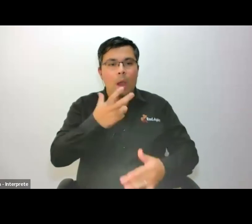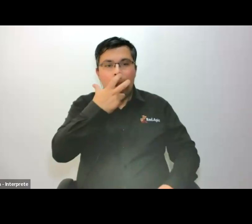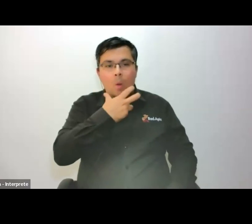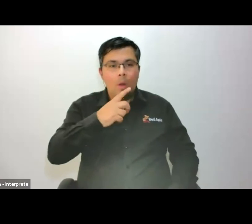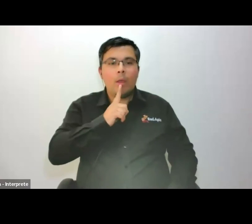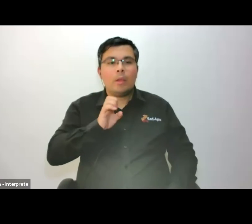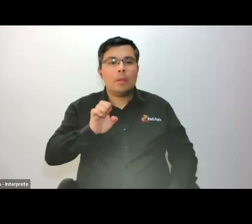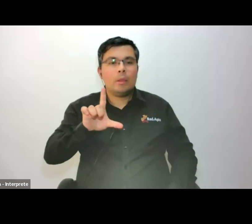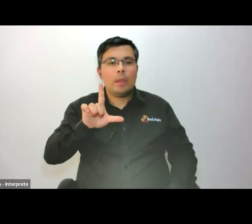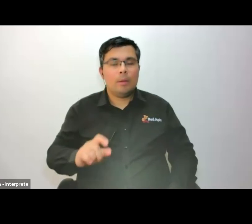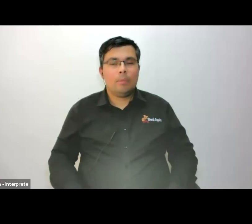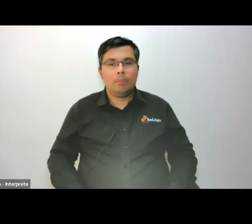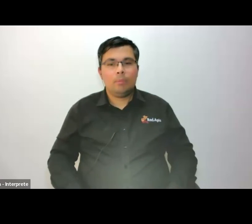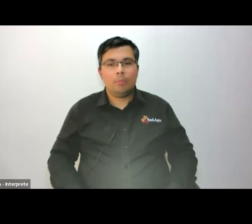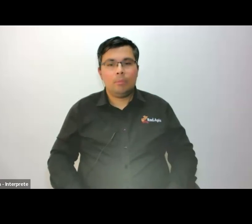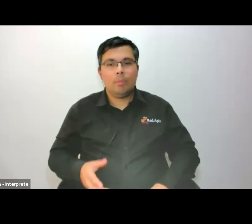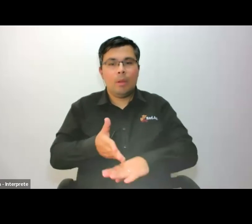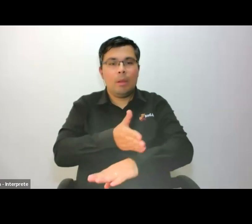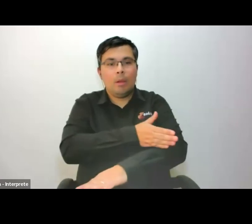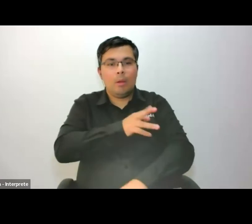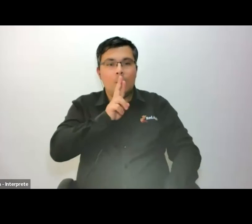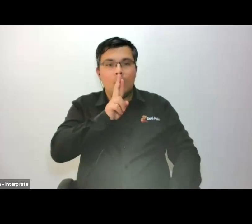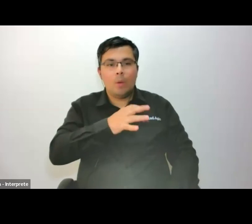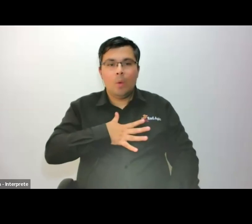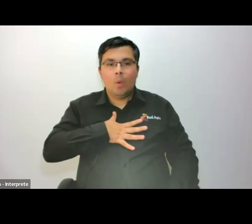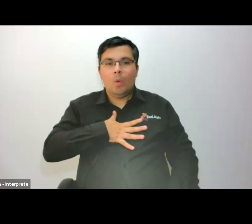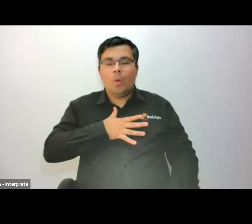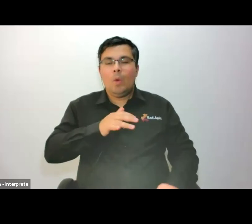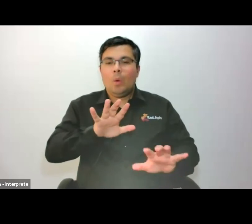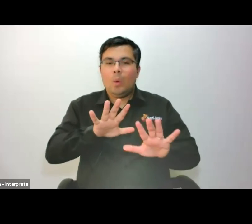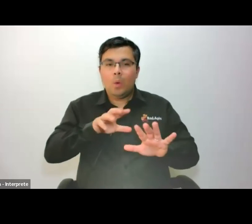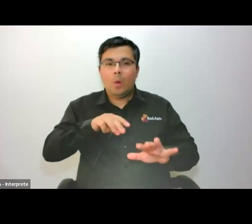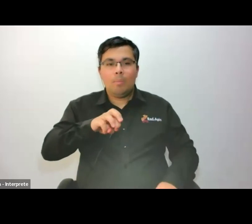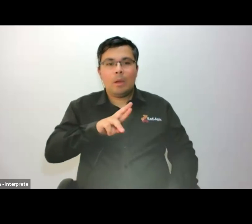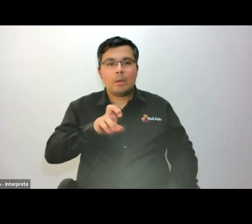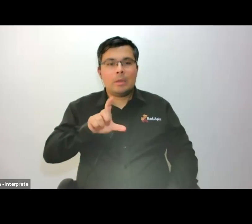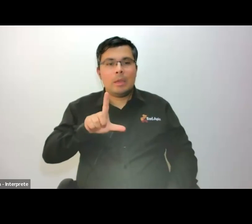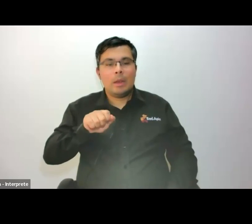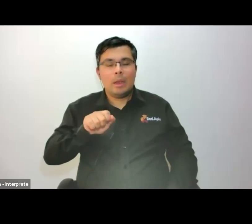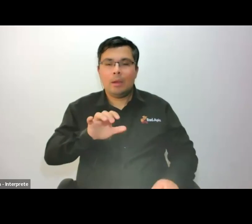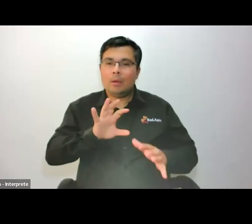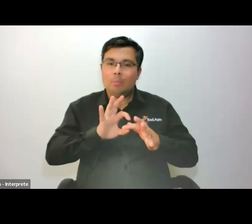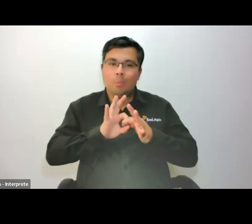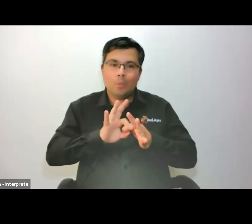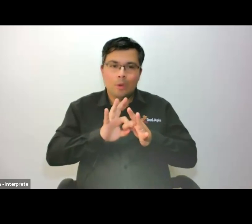Eh, antes de responder la pregunta, wow, qué inspiradora Marcela. Muchas gracias, realmente. Eh,